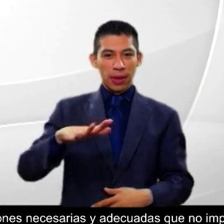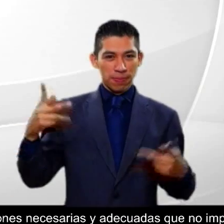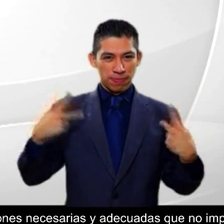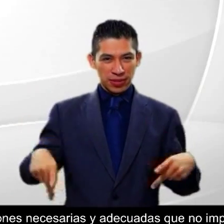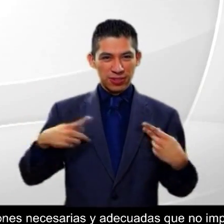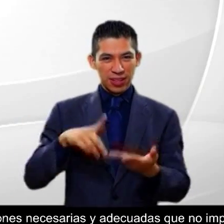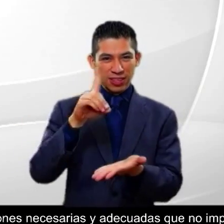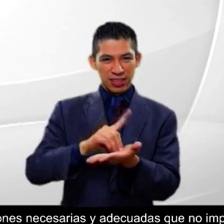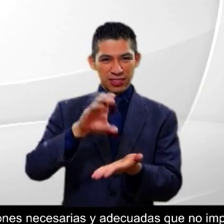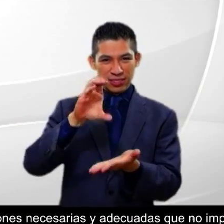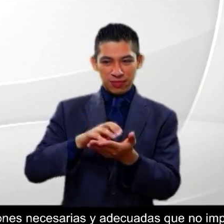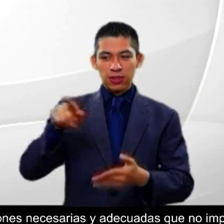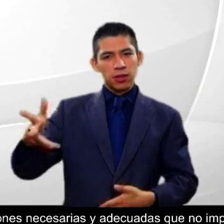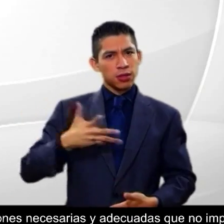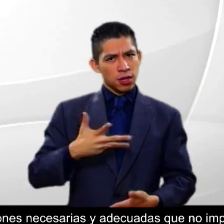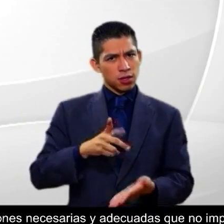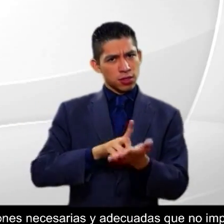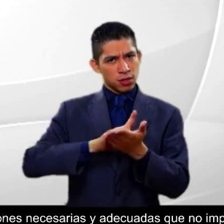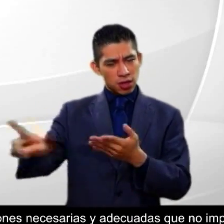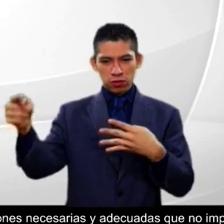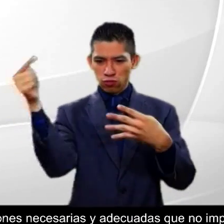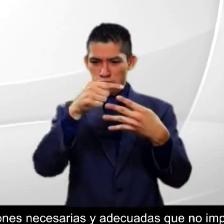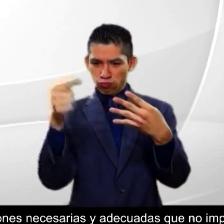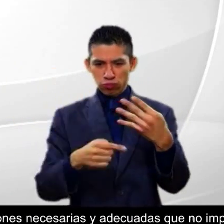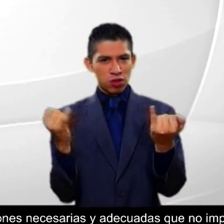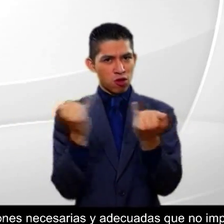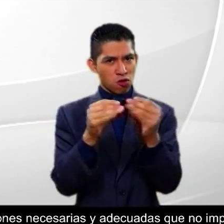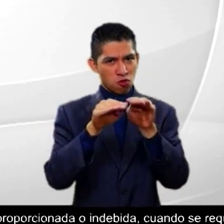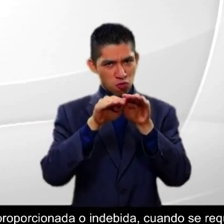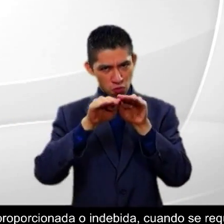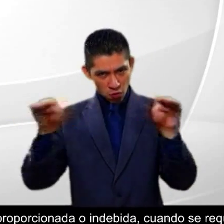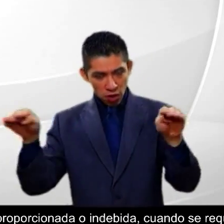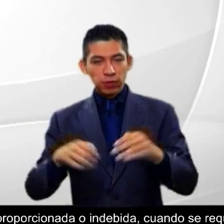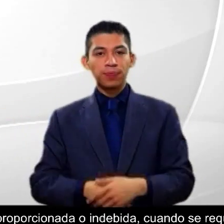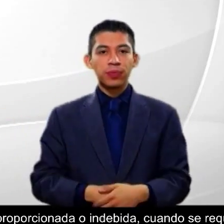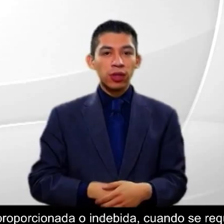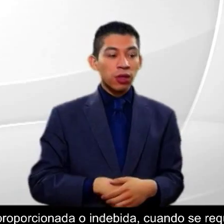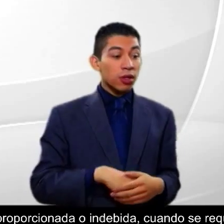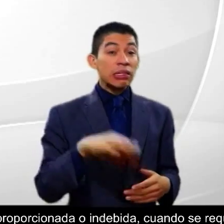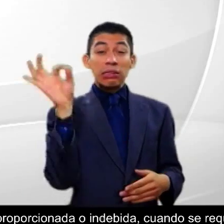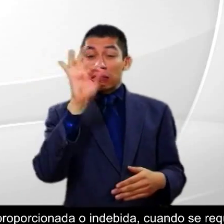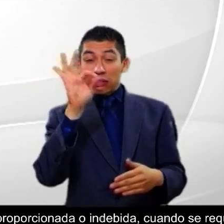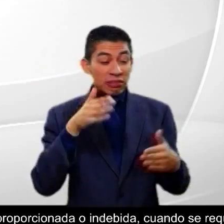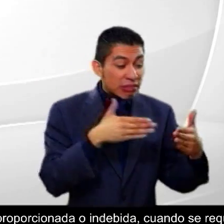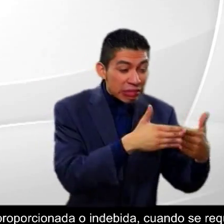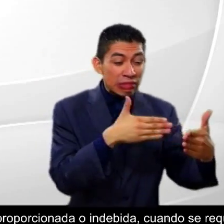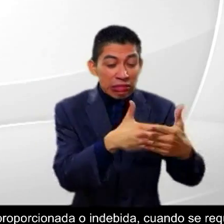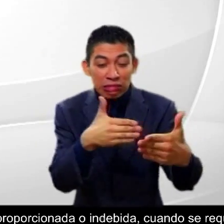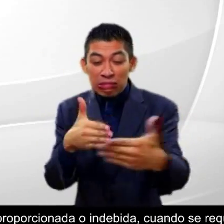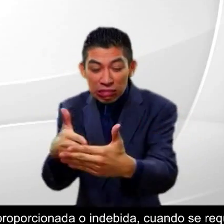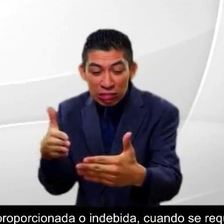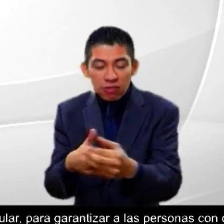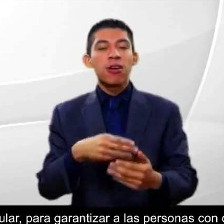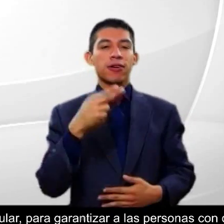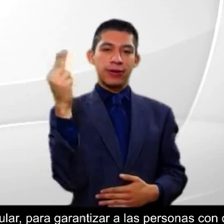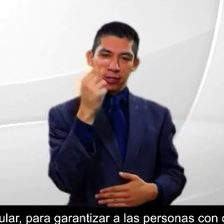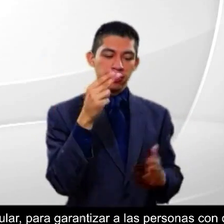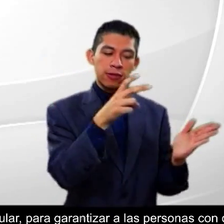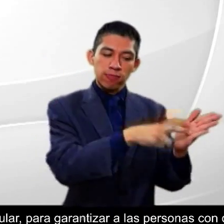adaptaciones necesarias y adecuadas Que no impongan una carga desproporcionada o indebida Cuando se requieran en un caso